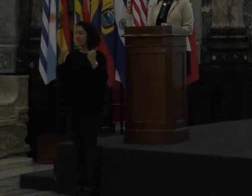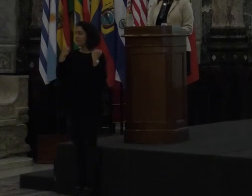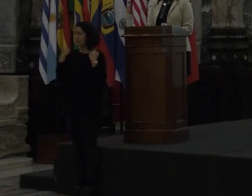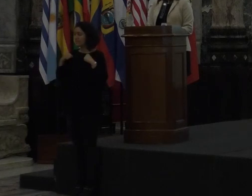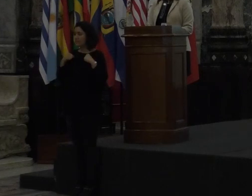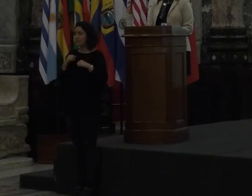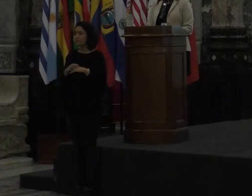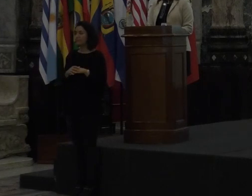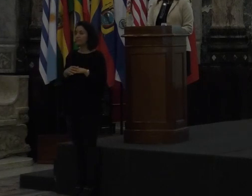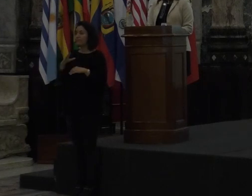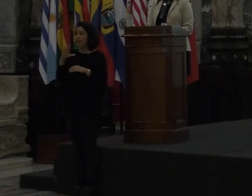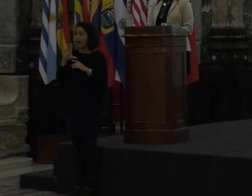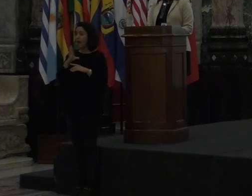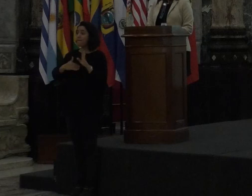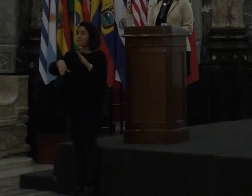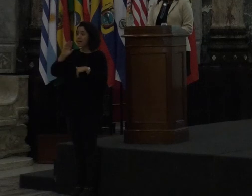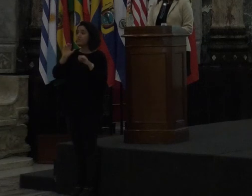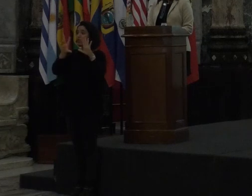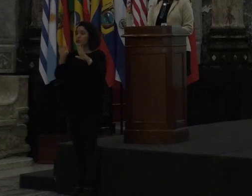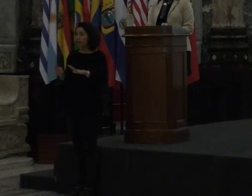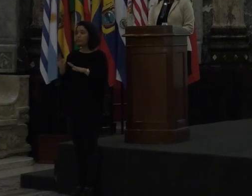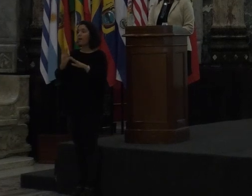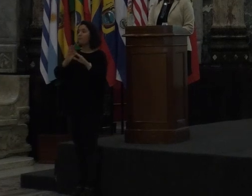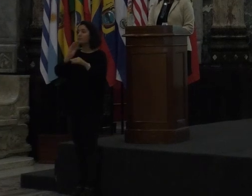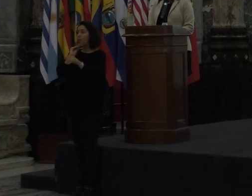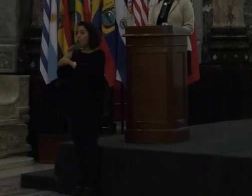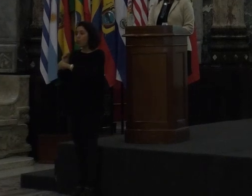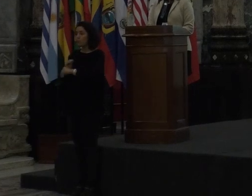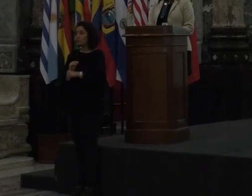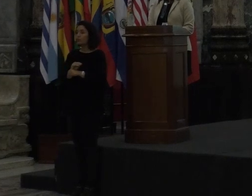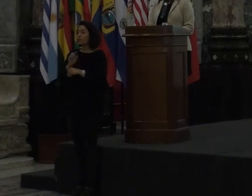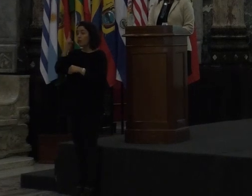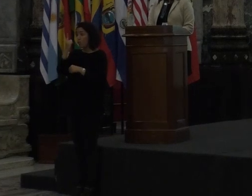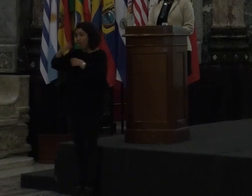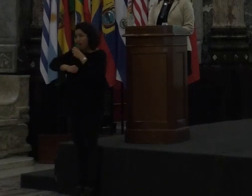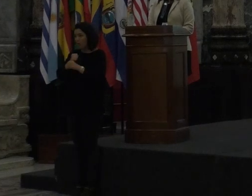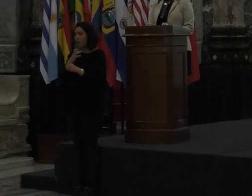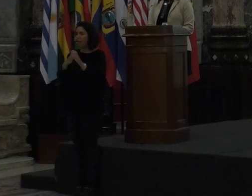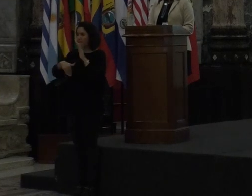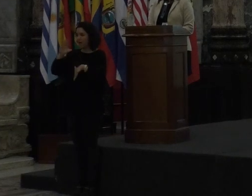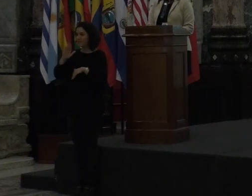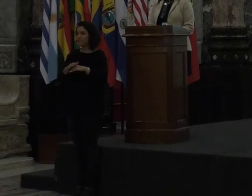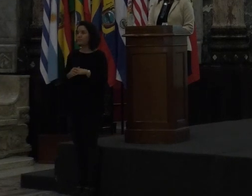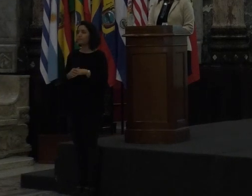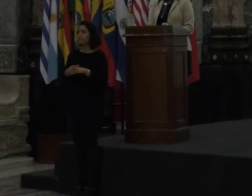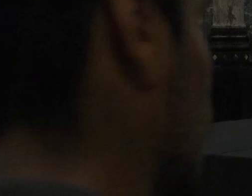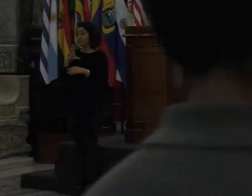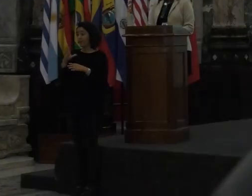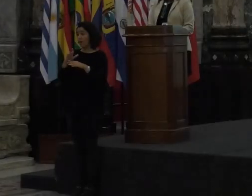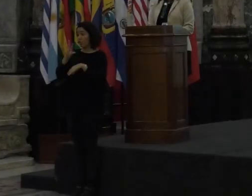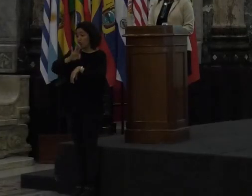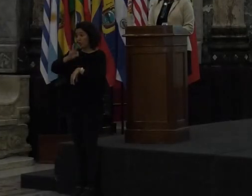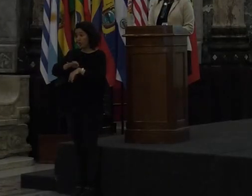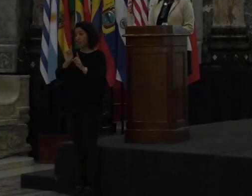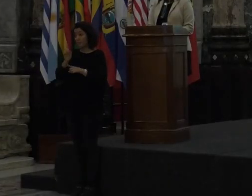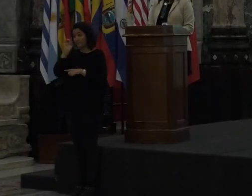ofrecen más de 80 cursos de formación permanente al año. Contamos con posgrados académicos propios, un doctorado en